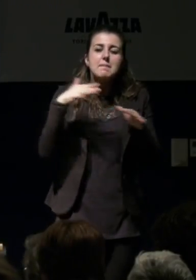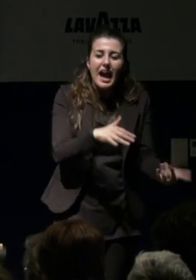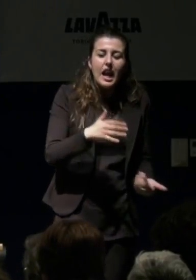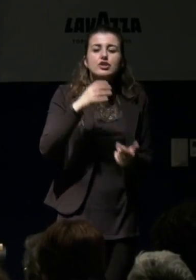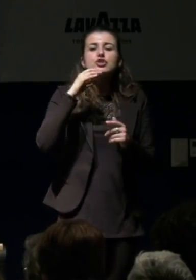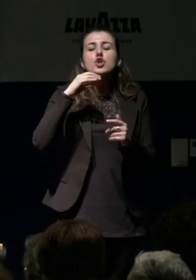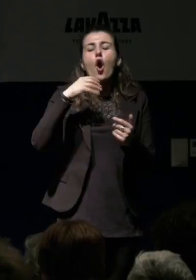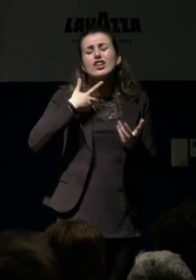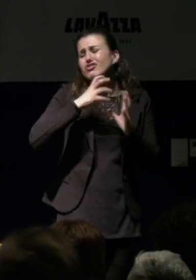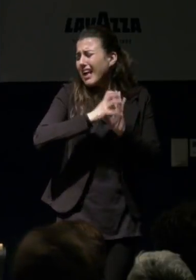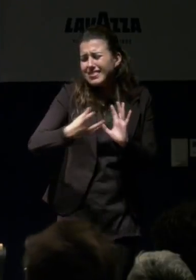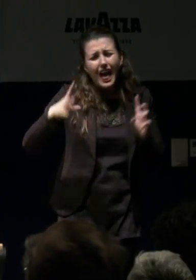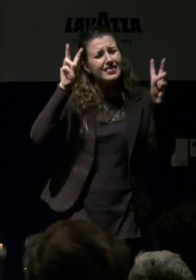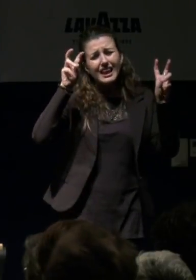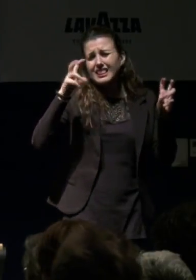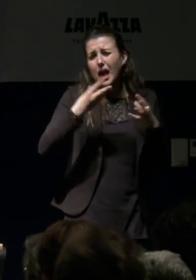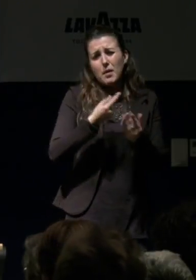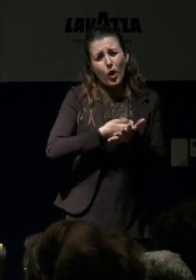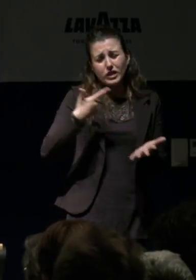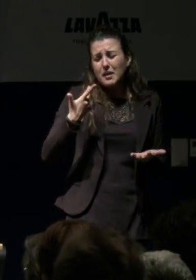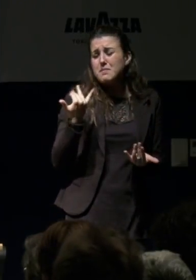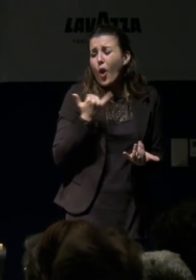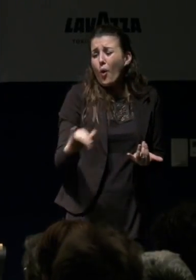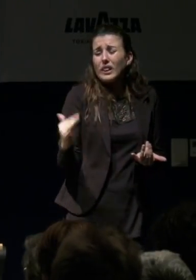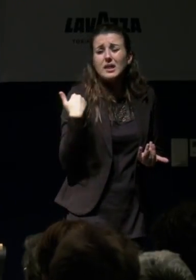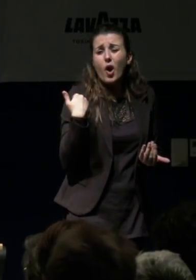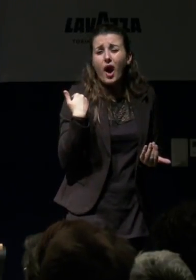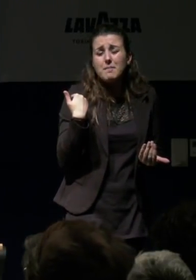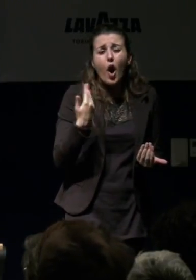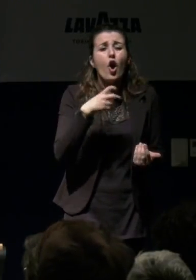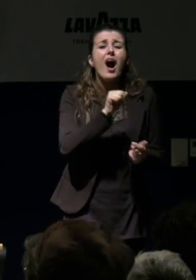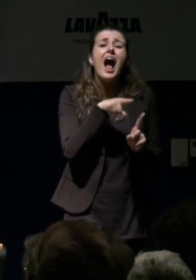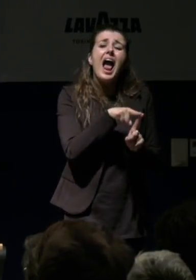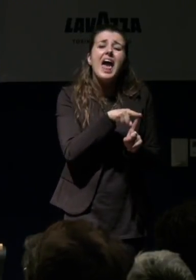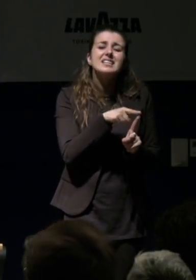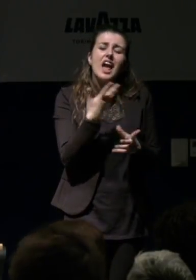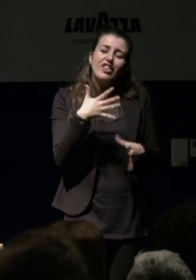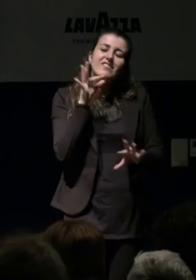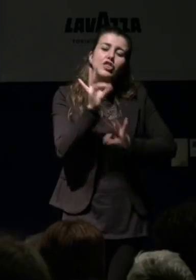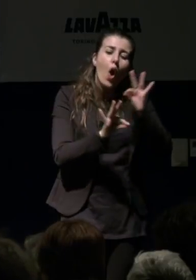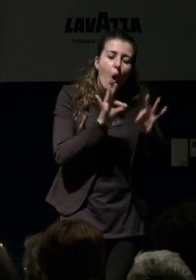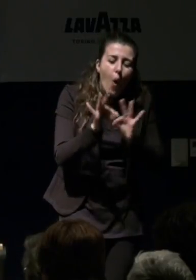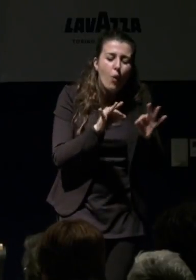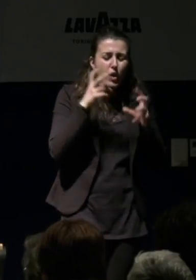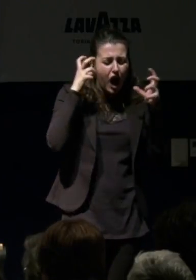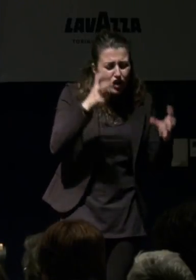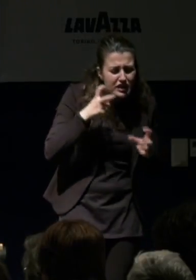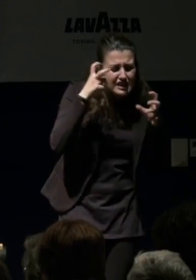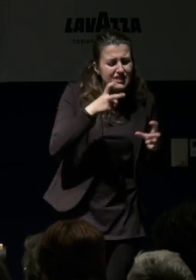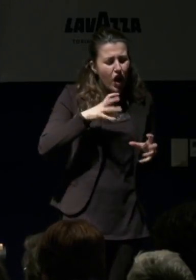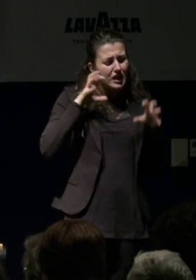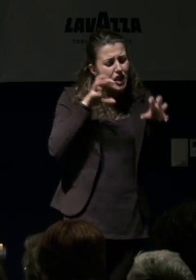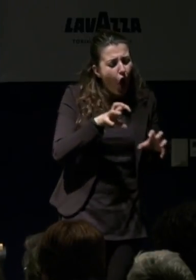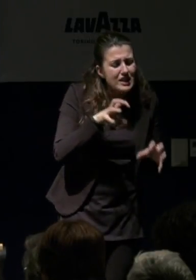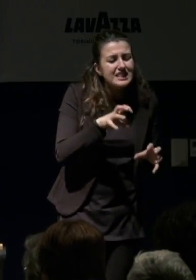carlo pisacane ma ce ne sono tantissimi altri solo negli ultimi anni alessandro aveva curato ed era stato ossessionato appunto